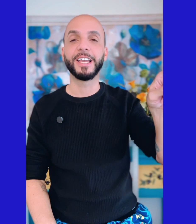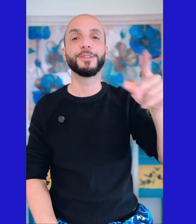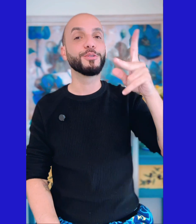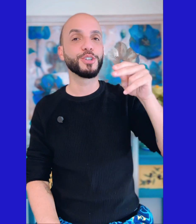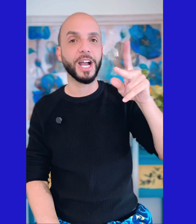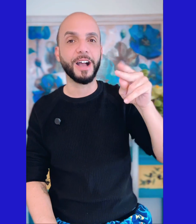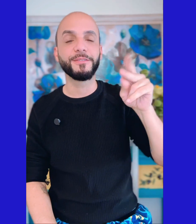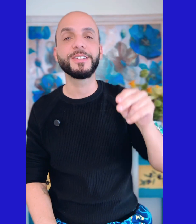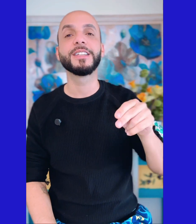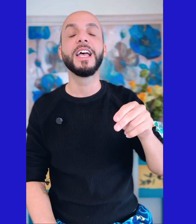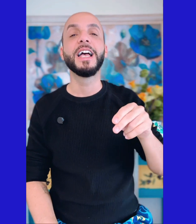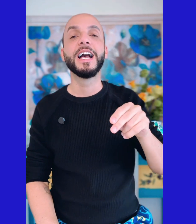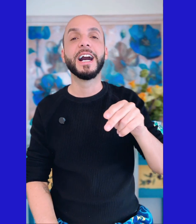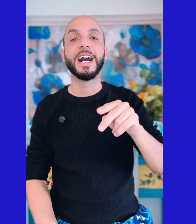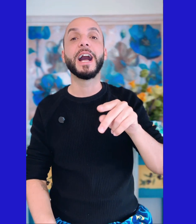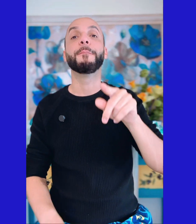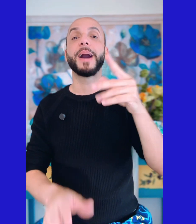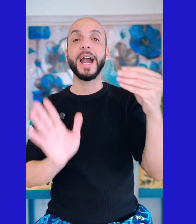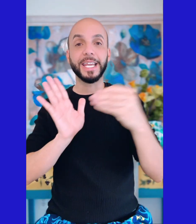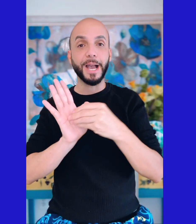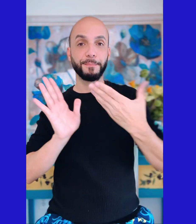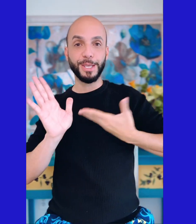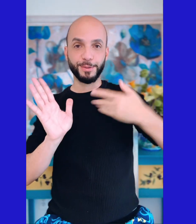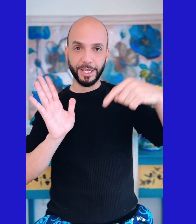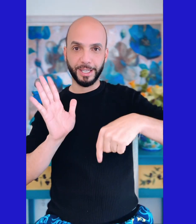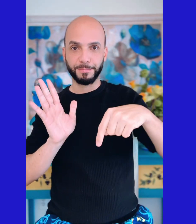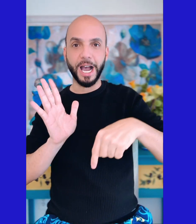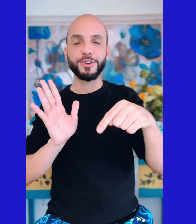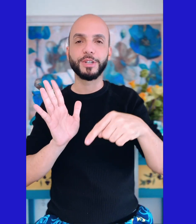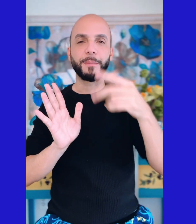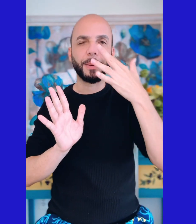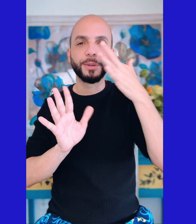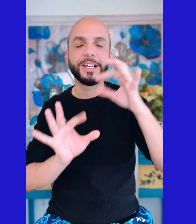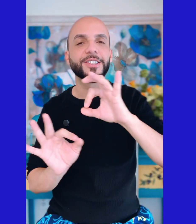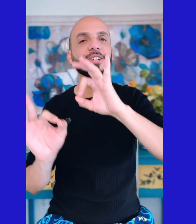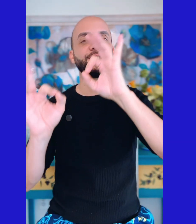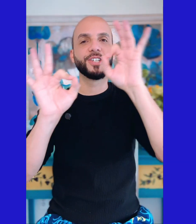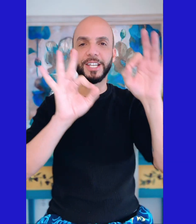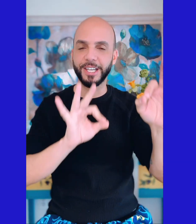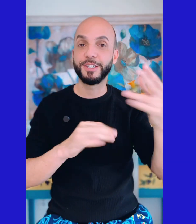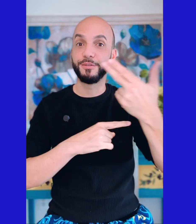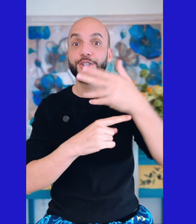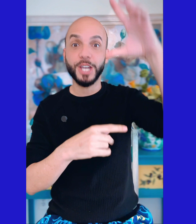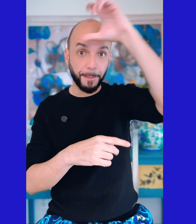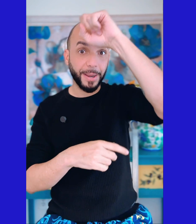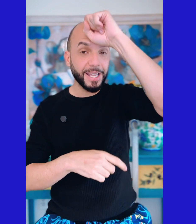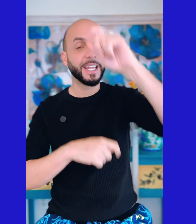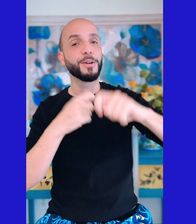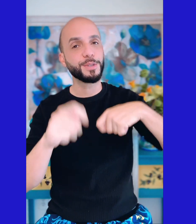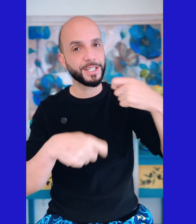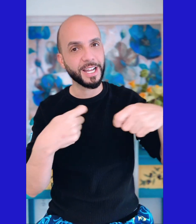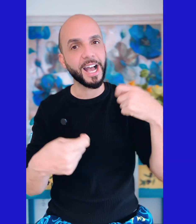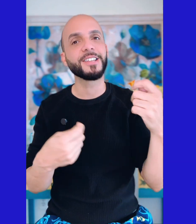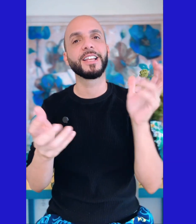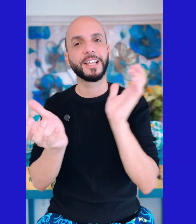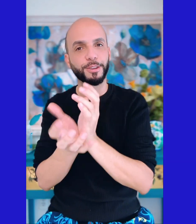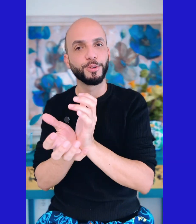do Chaves. Marque amigos aqui embaixo, né, para poder assistir aqui esse vídeo e aprender os sinais, né, da turma aí